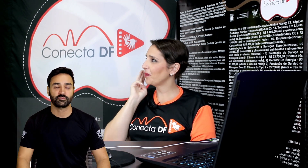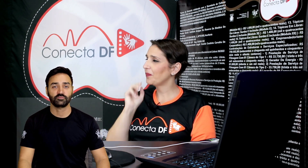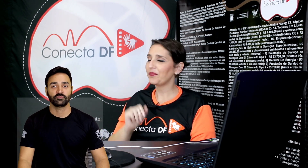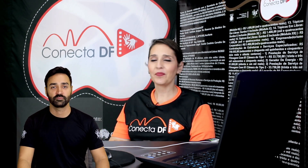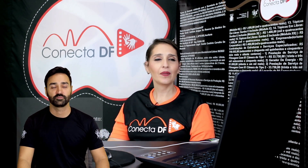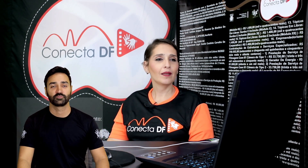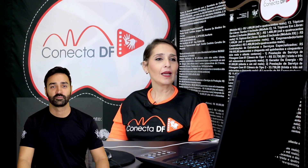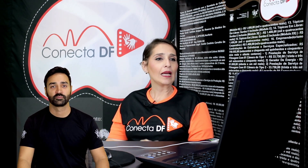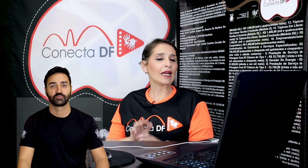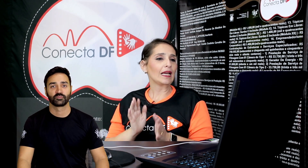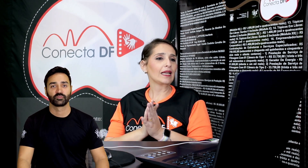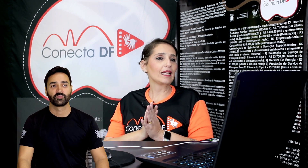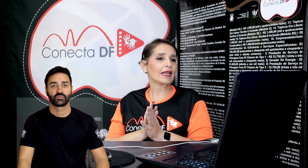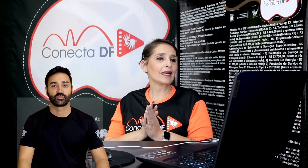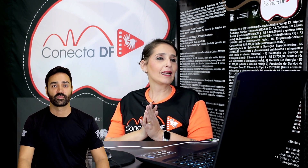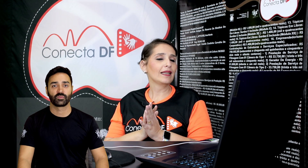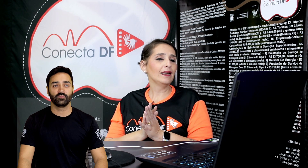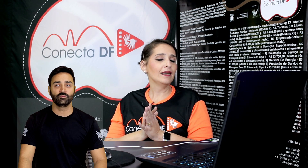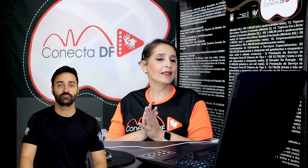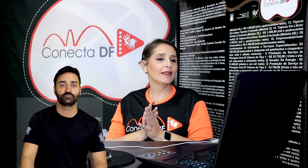Mel.